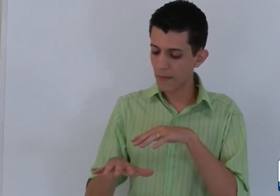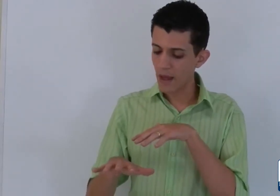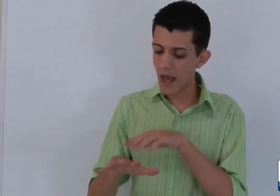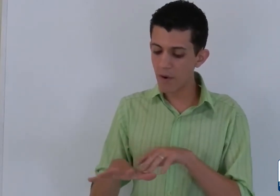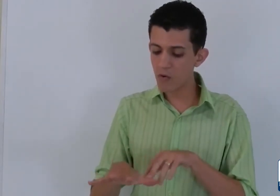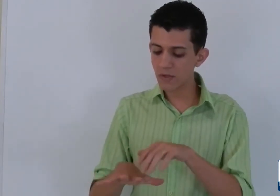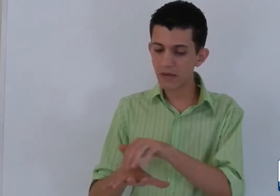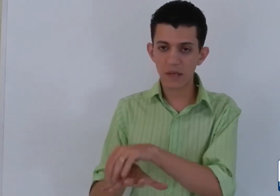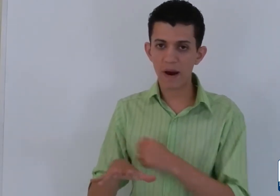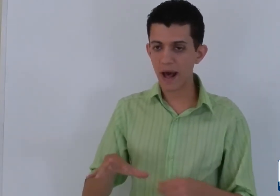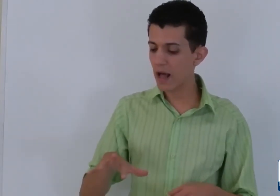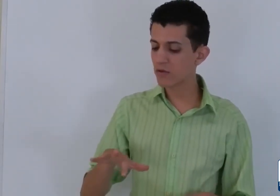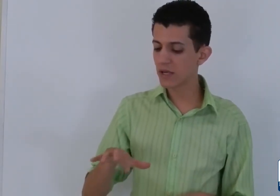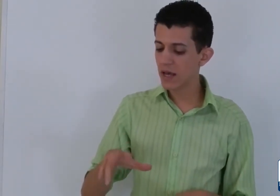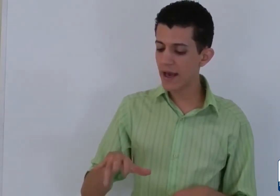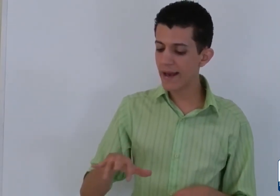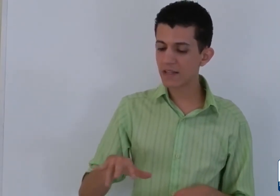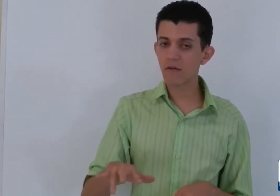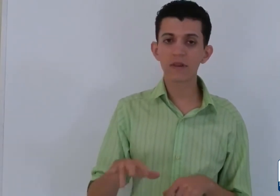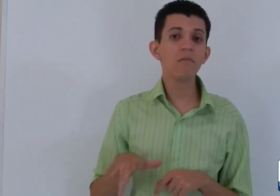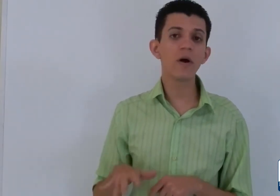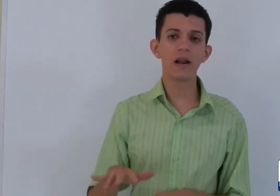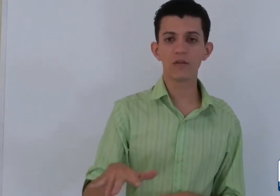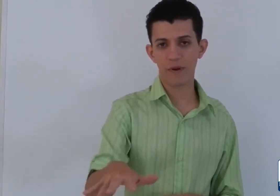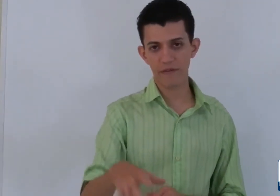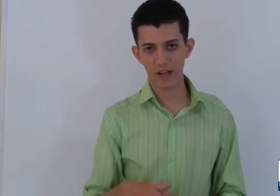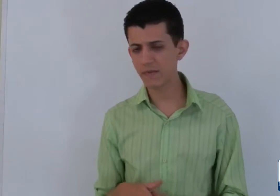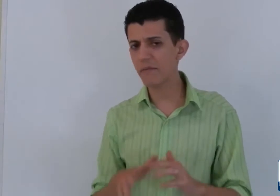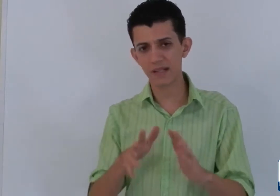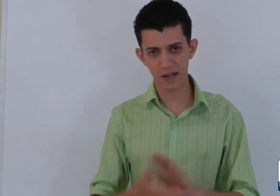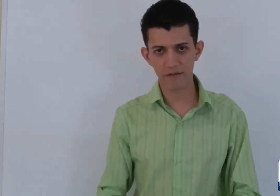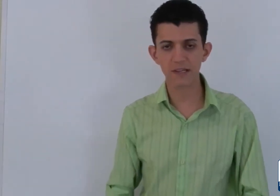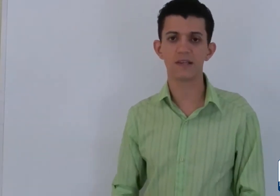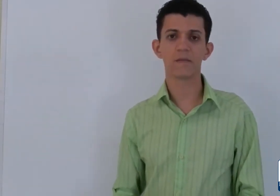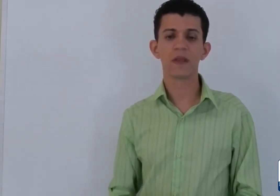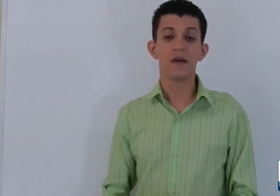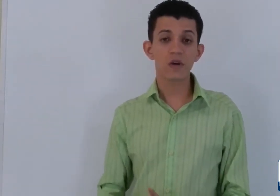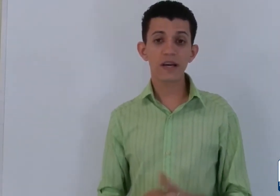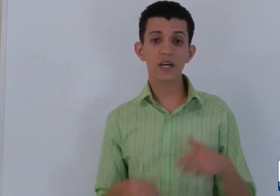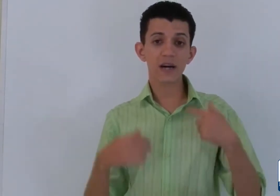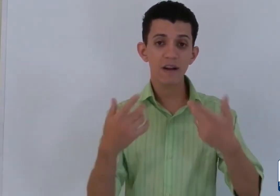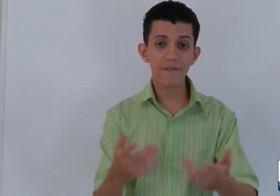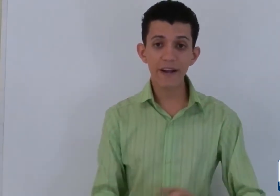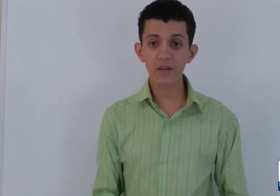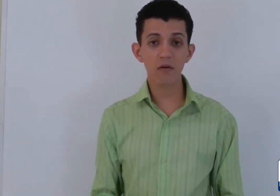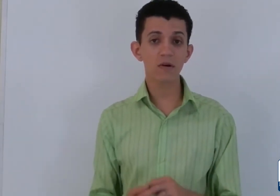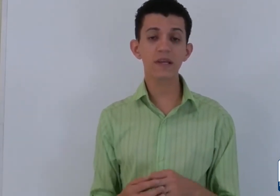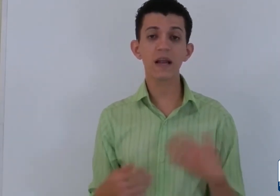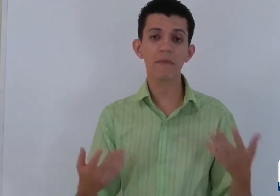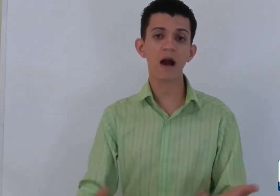é a mão com os dedos separados, e aí eles vão tamborilando para frente. Minha amiga escrevia assim. Só que aí chegava lá na frente, ela não conseguia lembrar